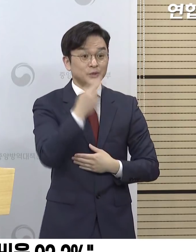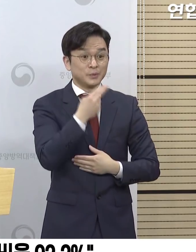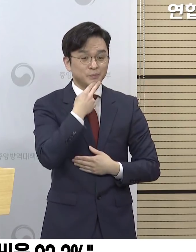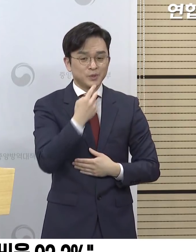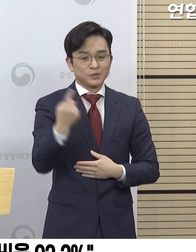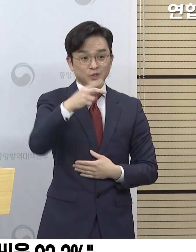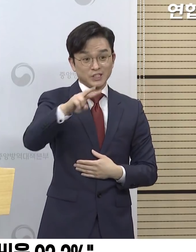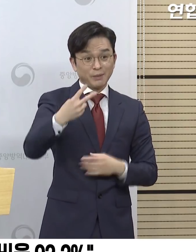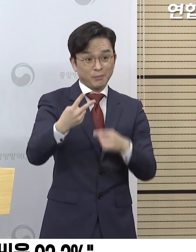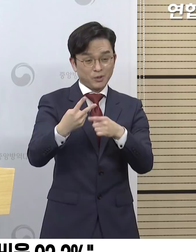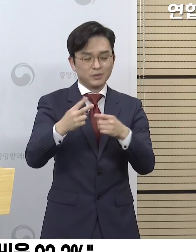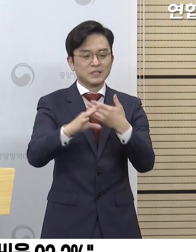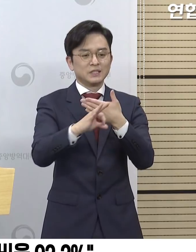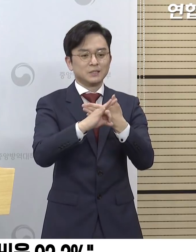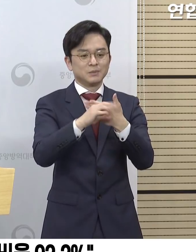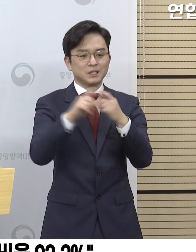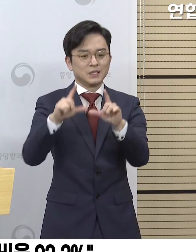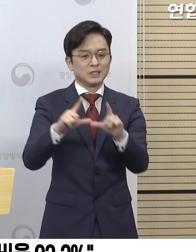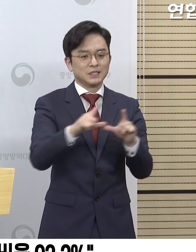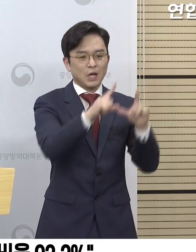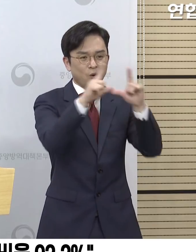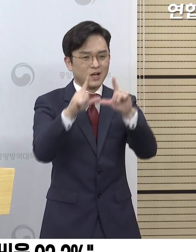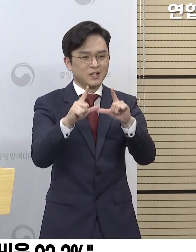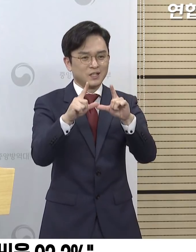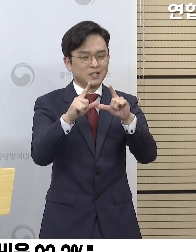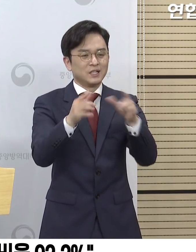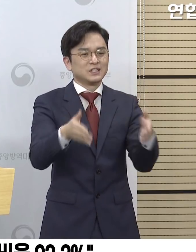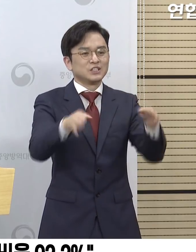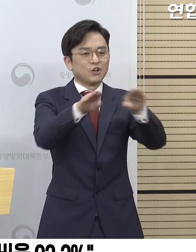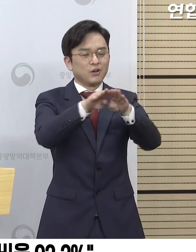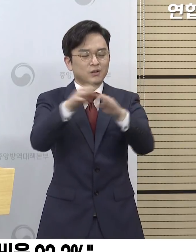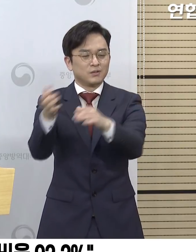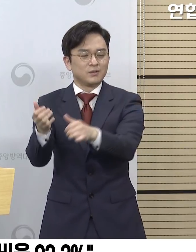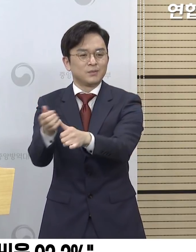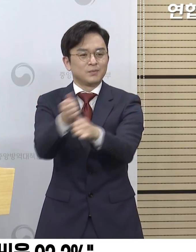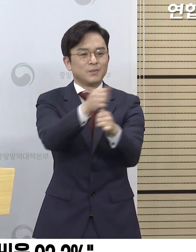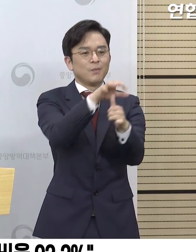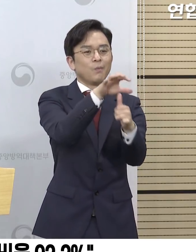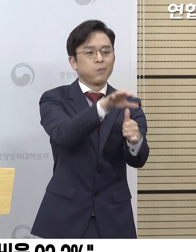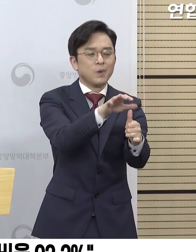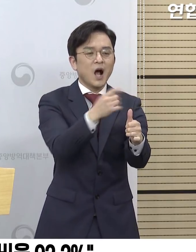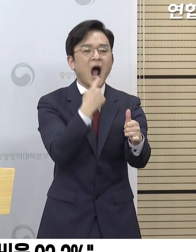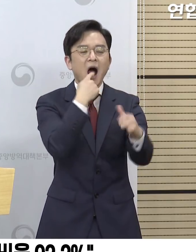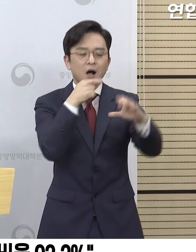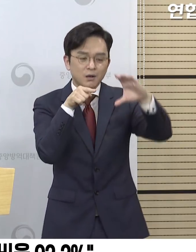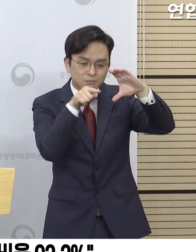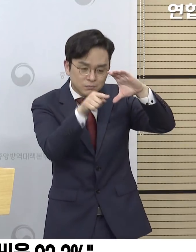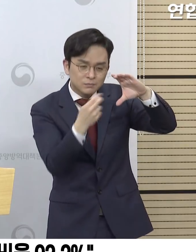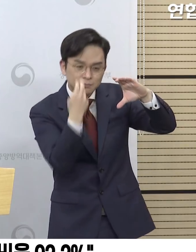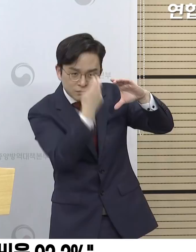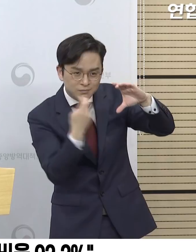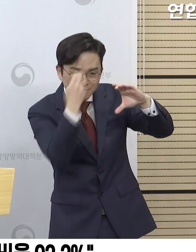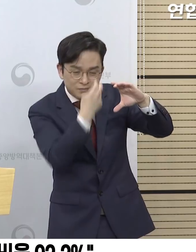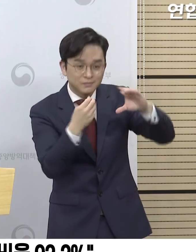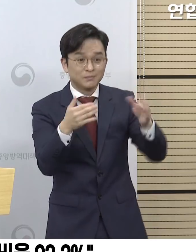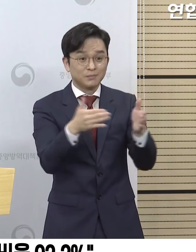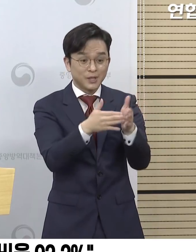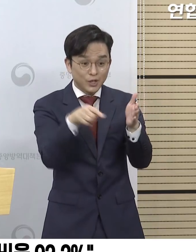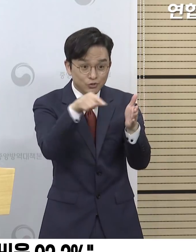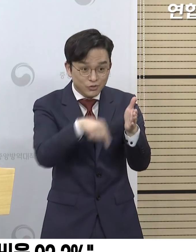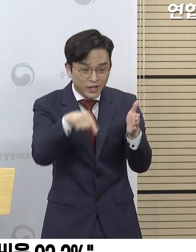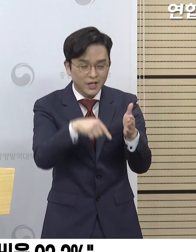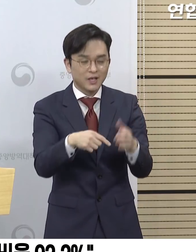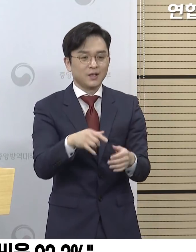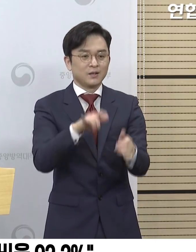대해서는 임시생활시설로 이동하여 진단검사를 실시하였으며 어제 19시 기준으로는 6명이